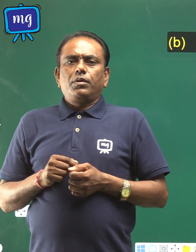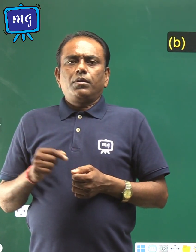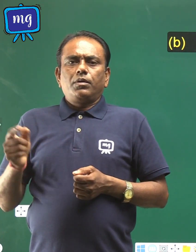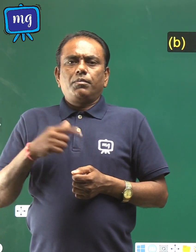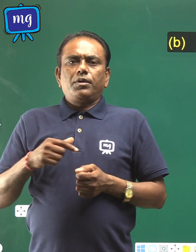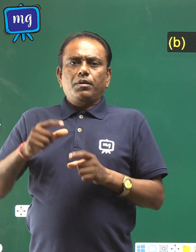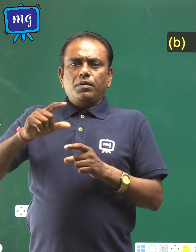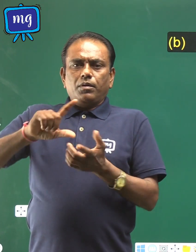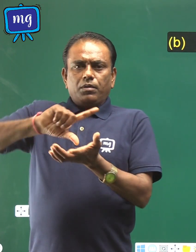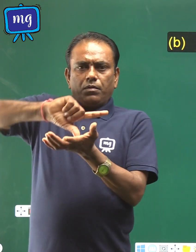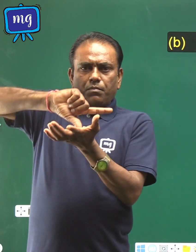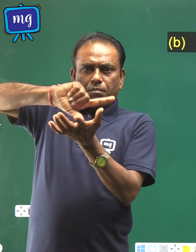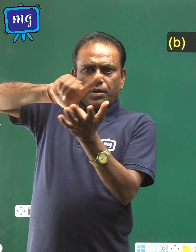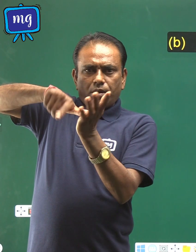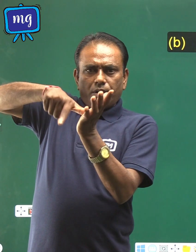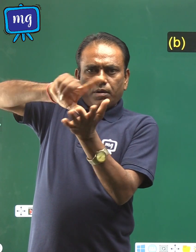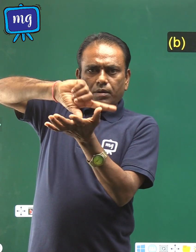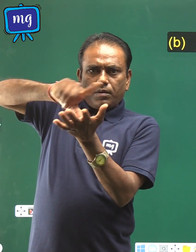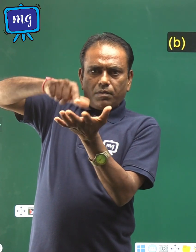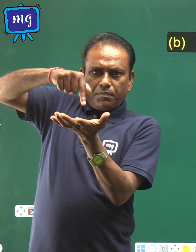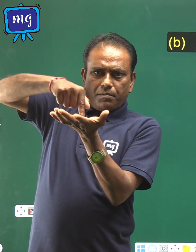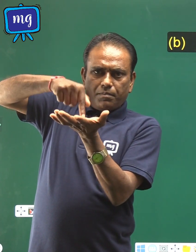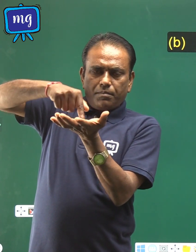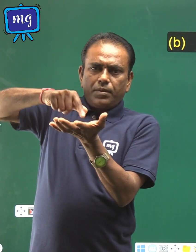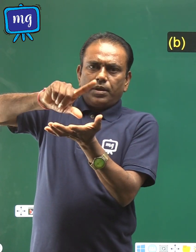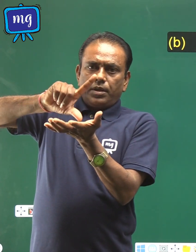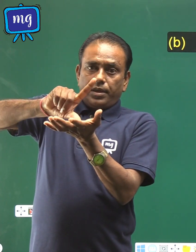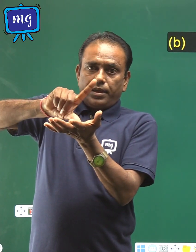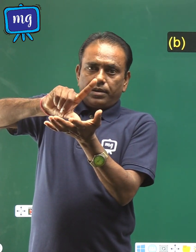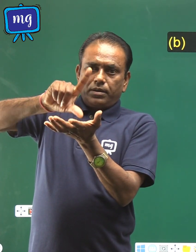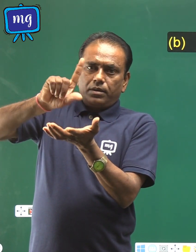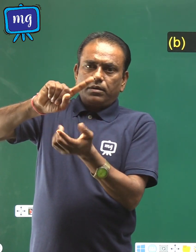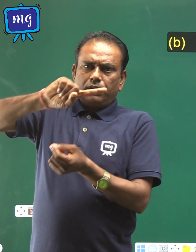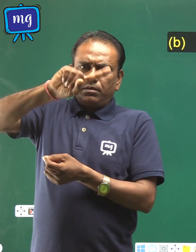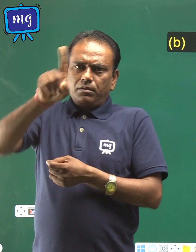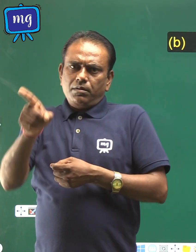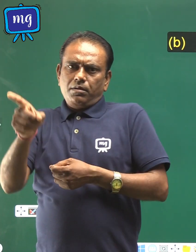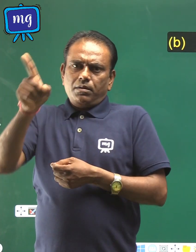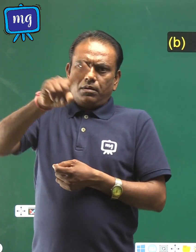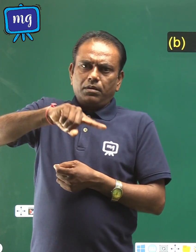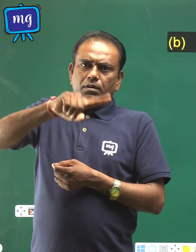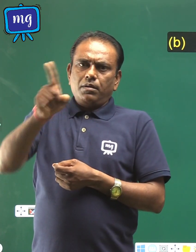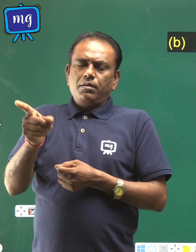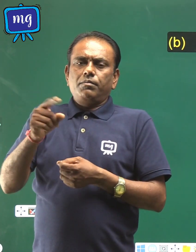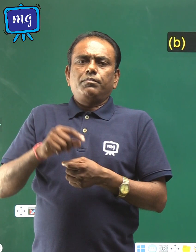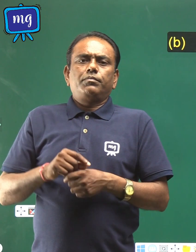हमने प्रकार की नोक रख के एक चाप काटा।